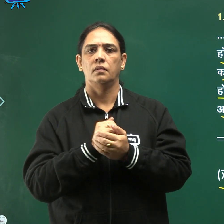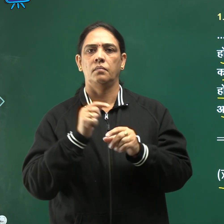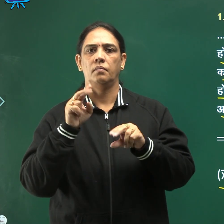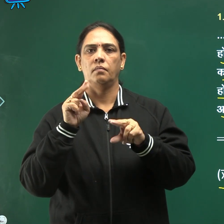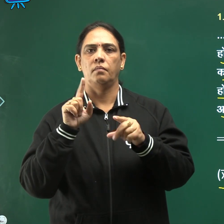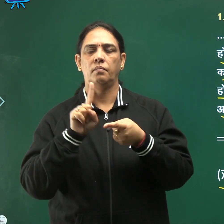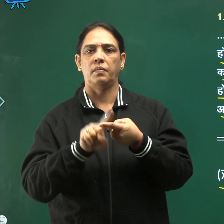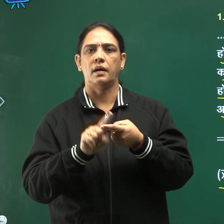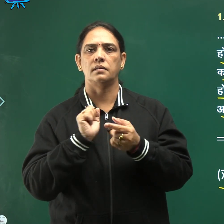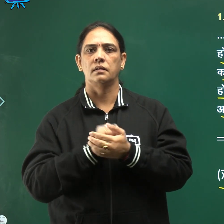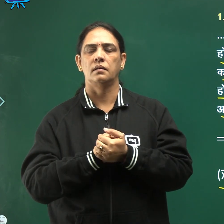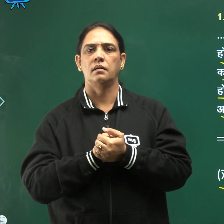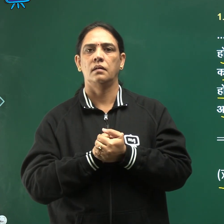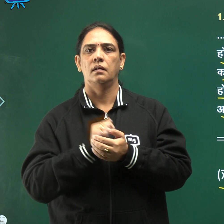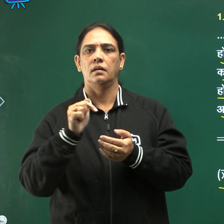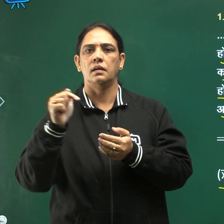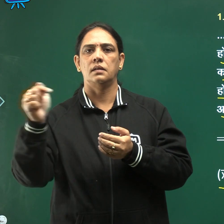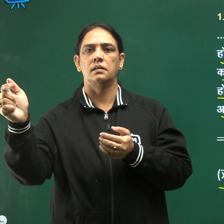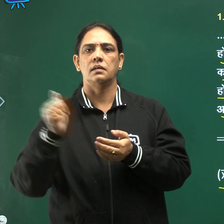प्लस ...